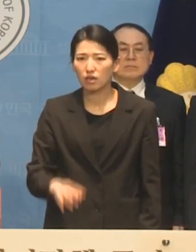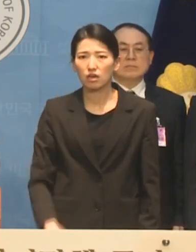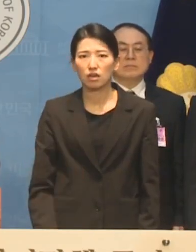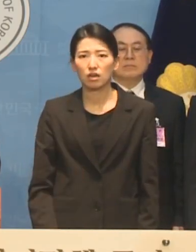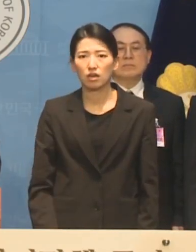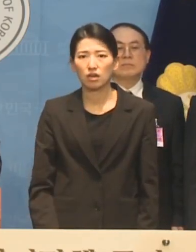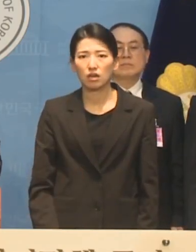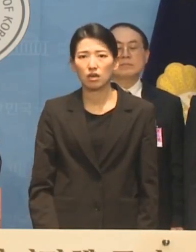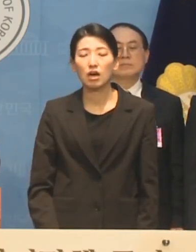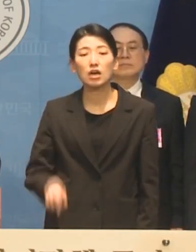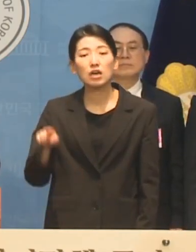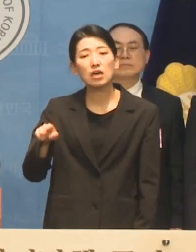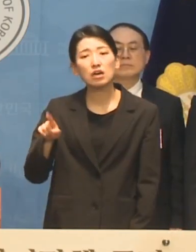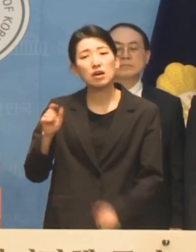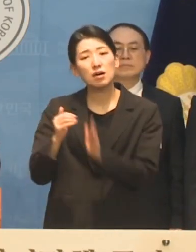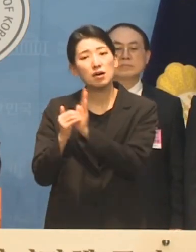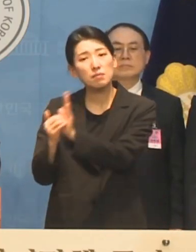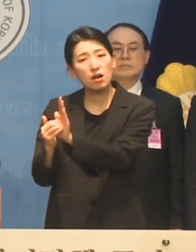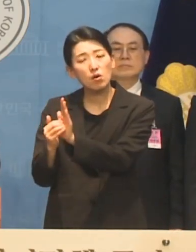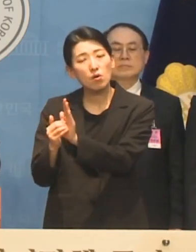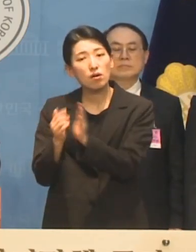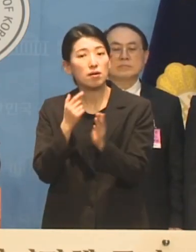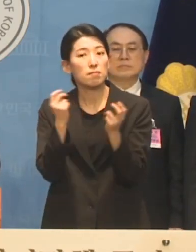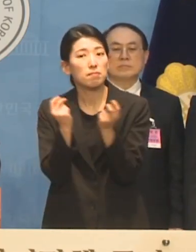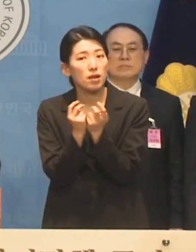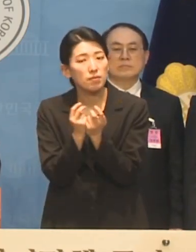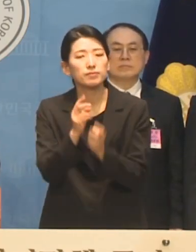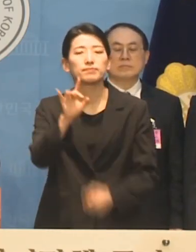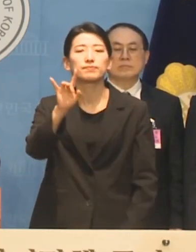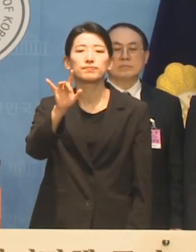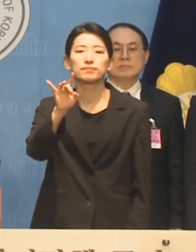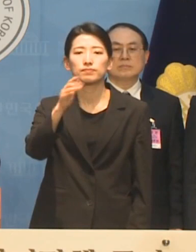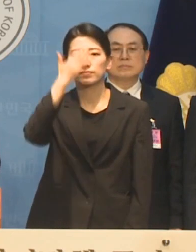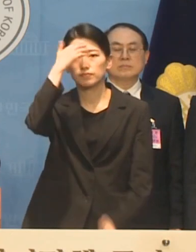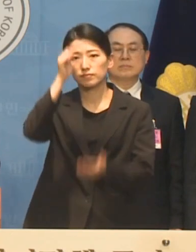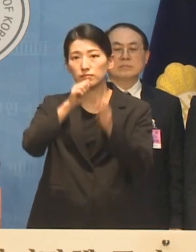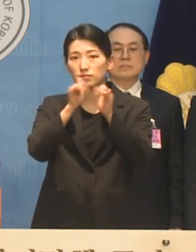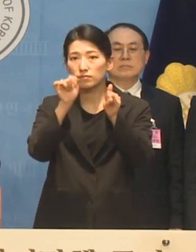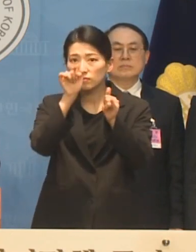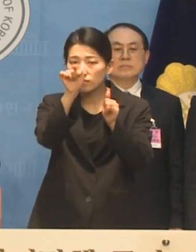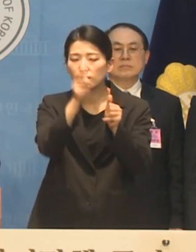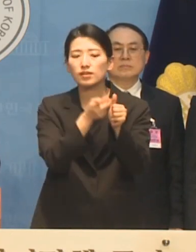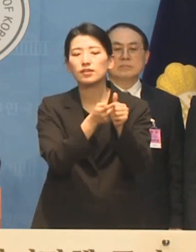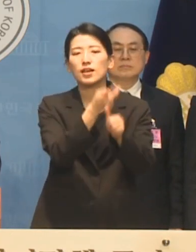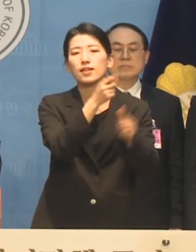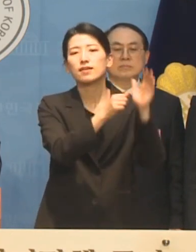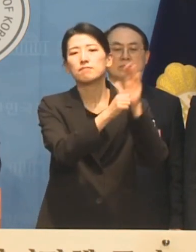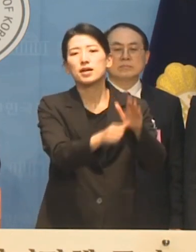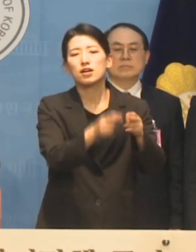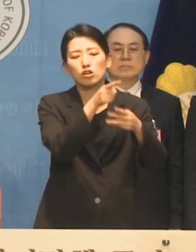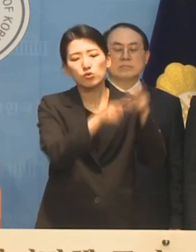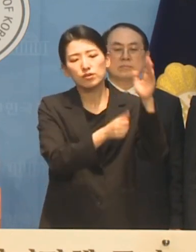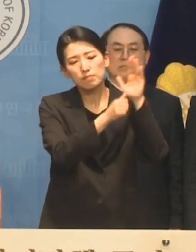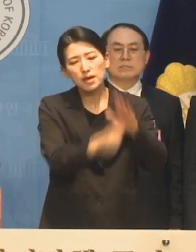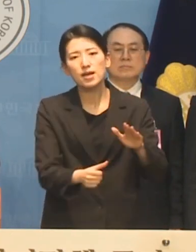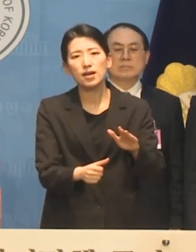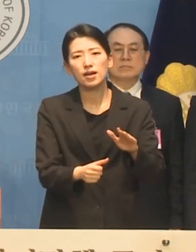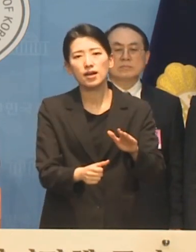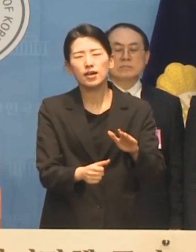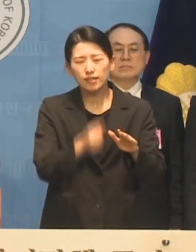막는 방법은 헌법재판소가 속히 대통령의 탄핵 속추안을 각하하여 대통령을